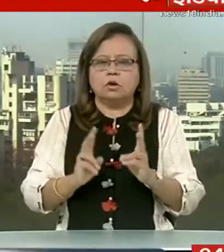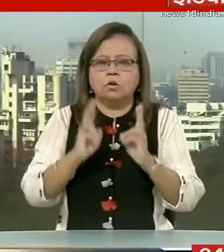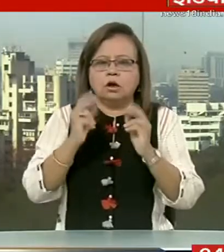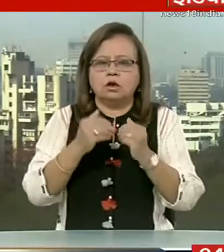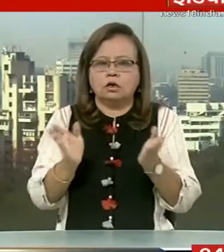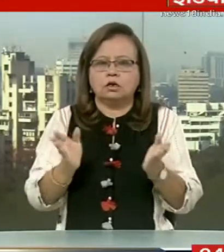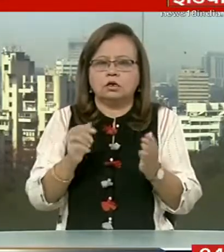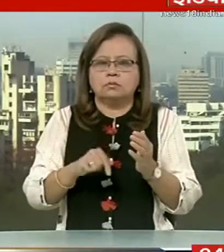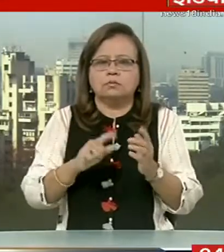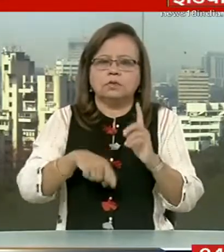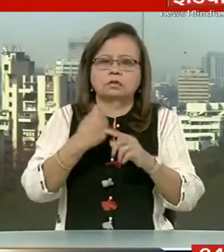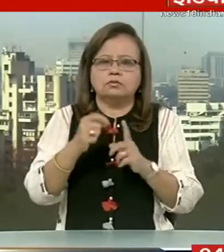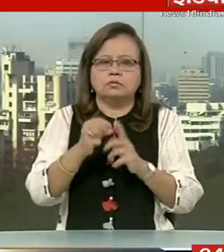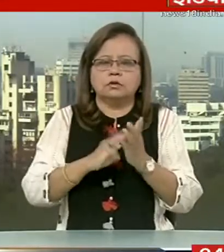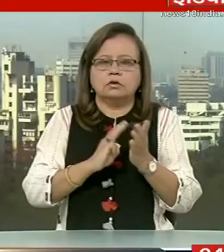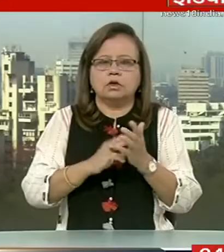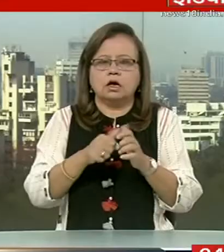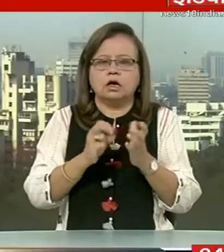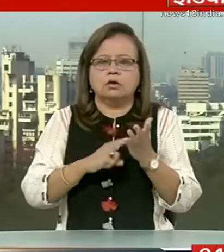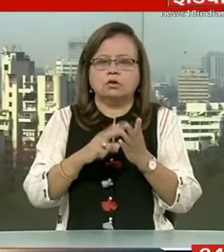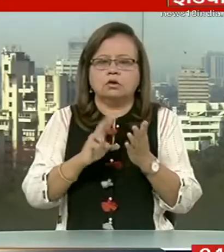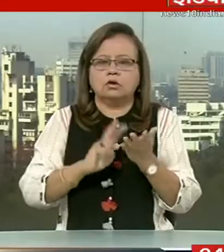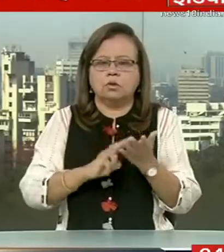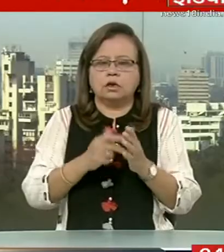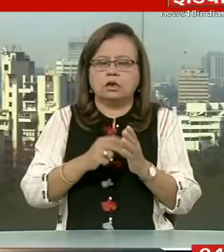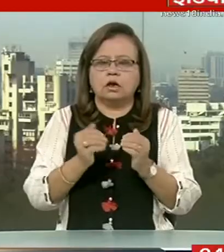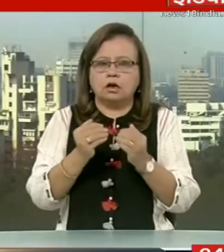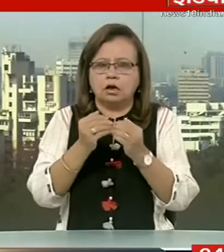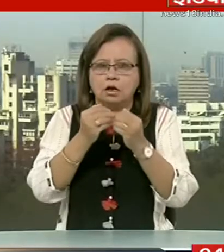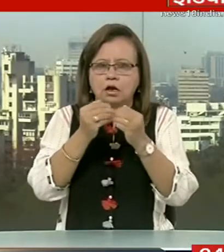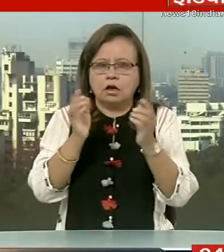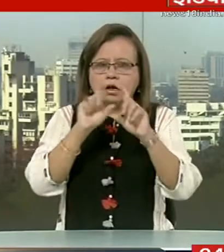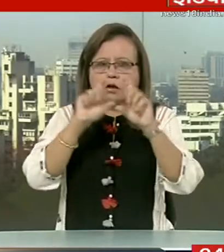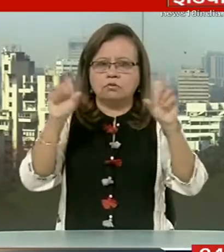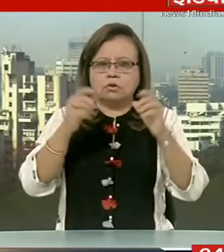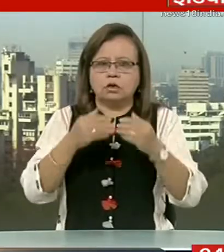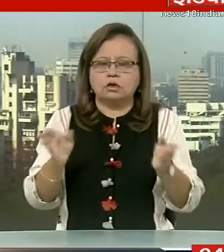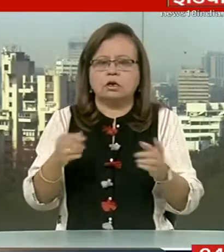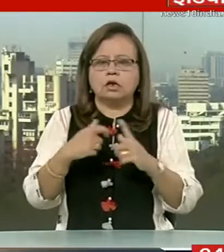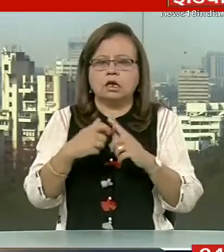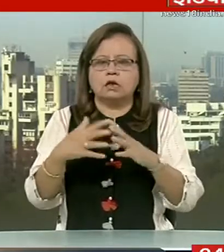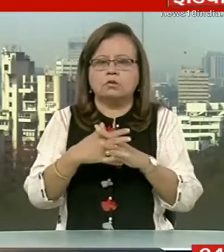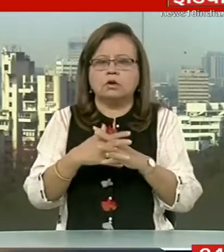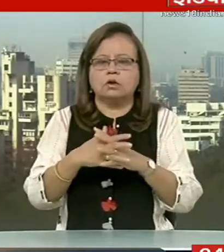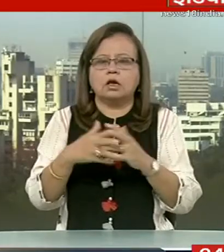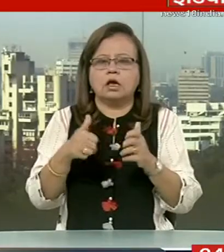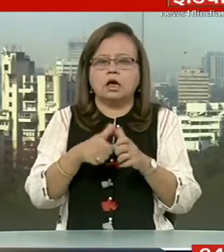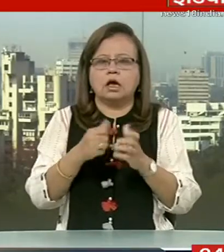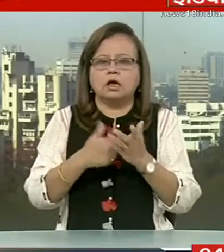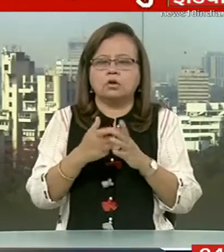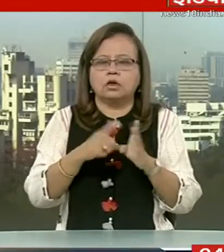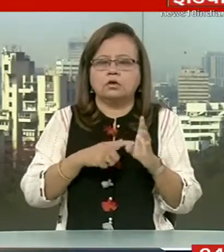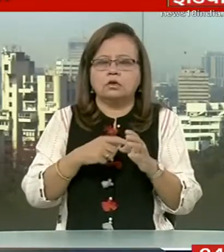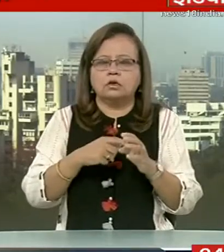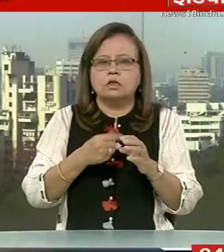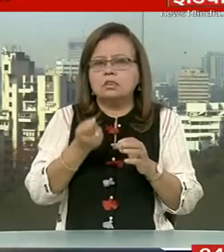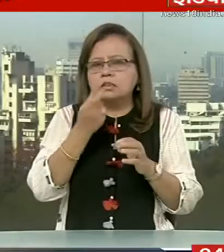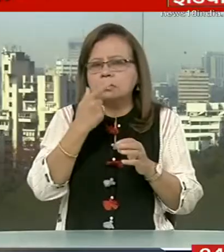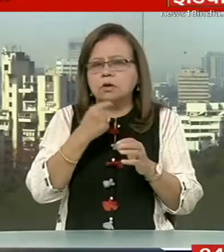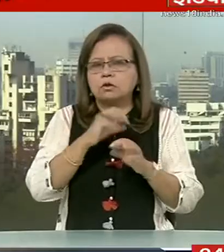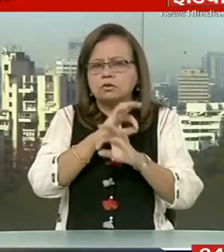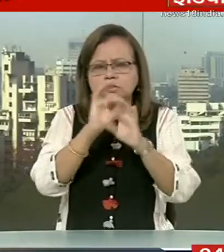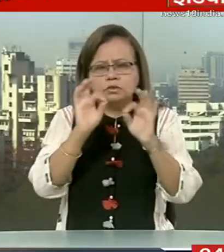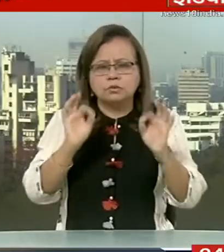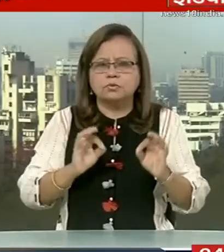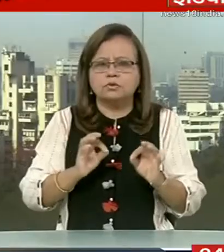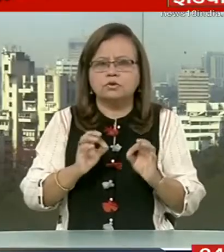उद्घाटन करने के बाद पीएम ने आरोग्य भवन का अवलोकन भी किया केवड़िया के आरोग्य भवन में औषधीय गुणों से